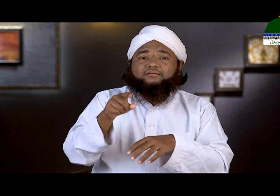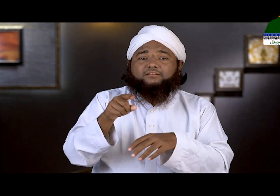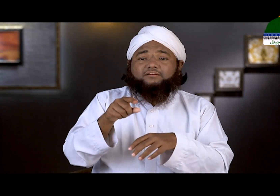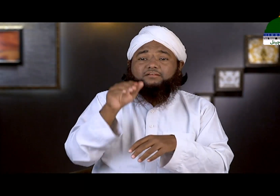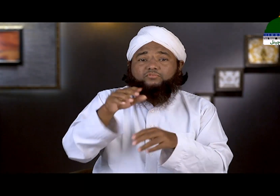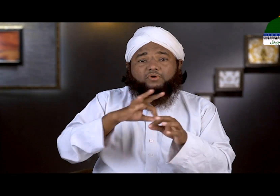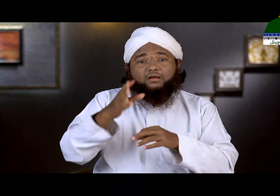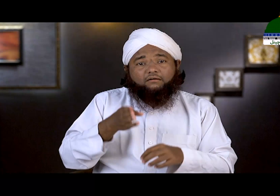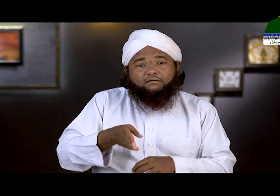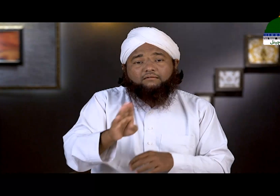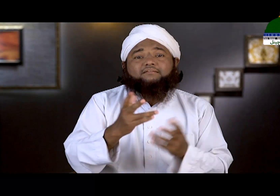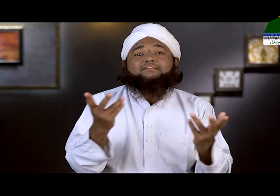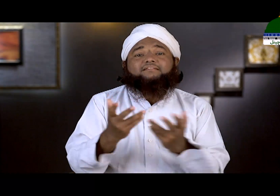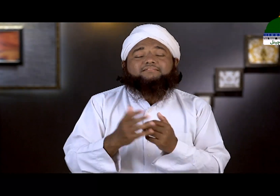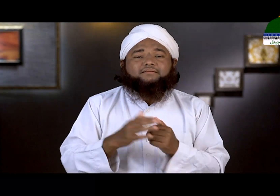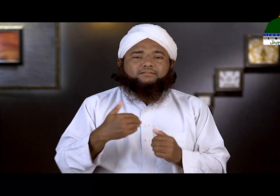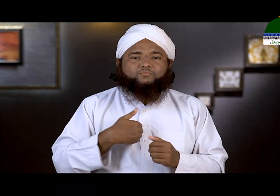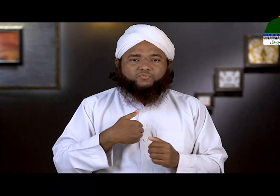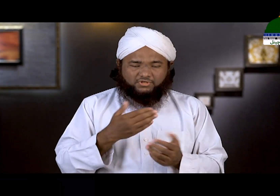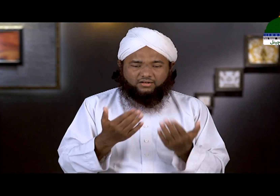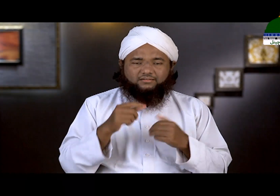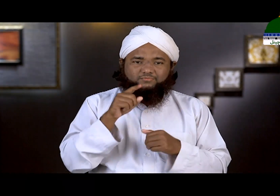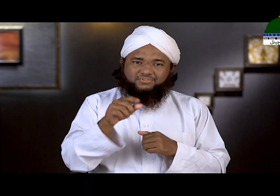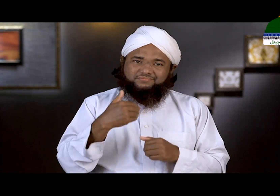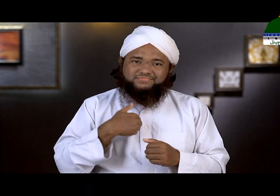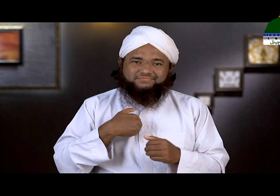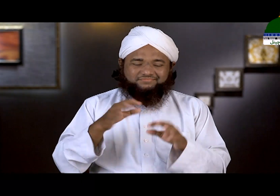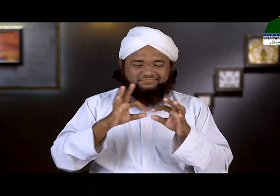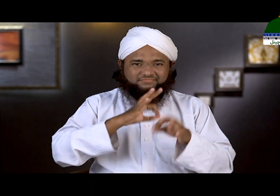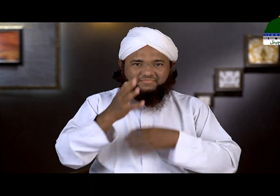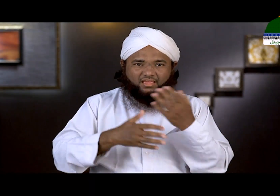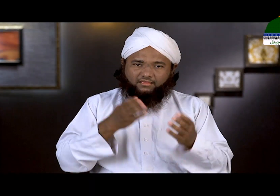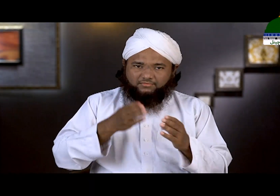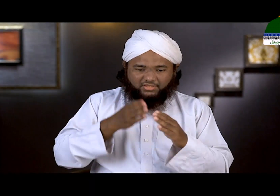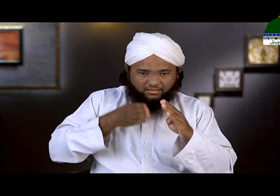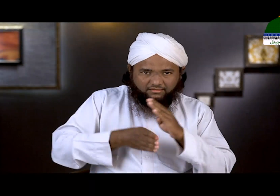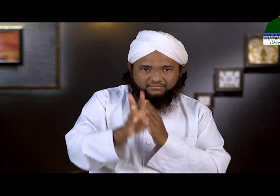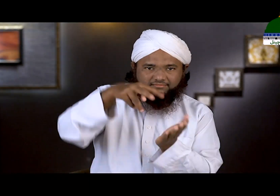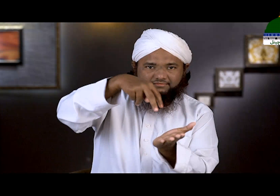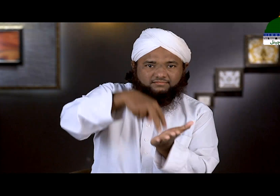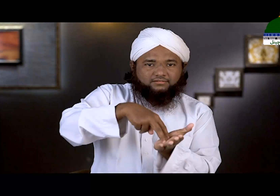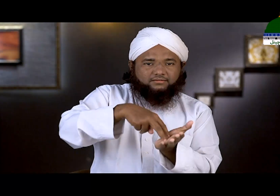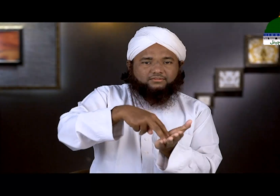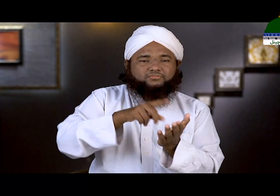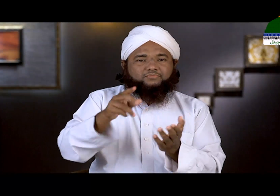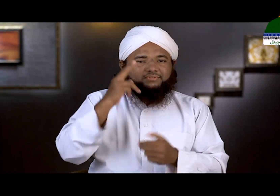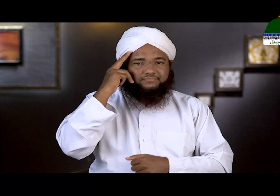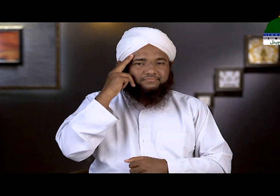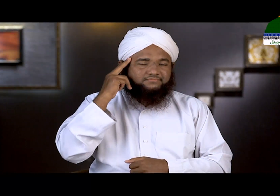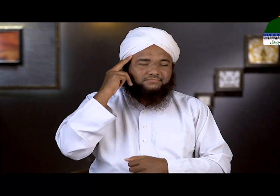ہوئی آگ میں داخل ہوا تو مدینہ منورہ کا تصور باندھ کر درود شریف پڑھنے لگا، اچانک مدینہ